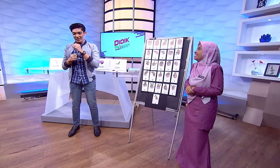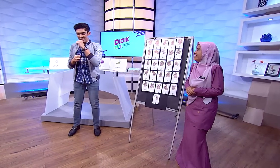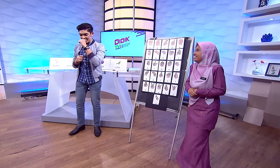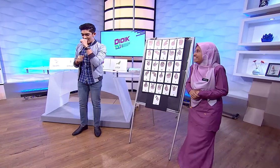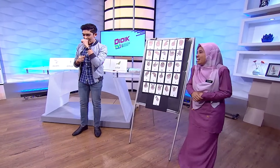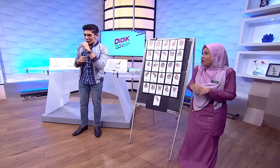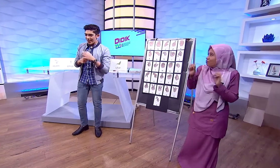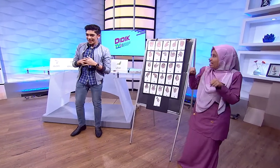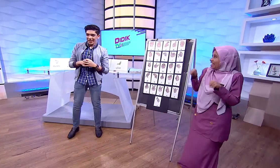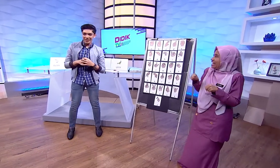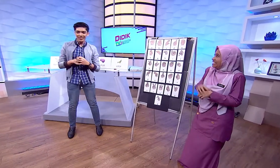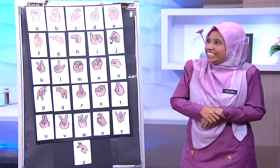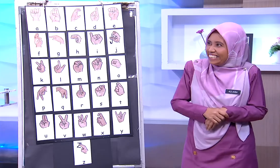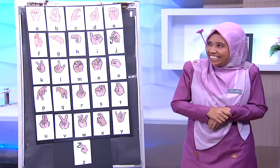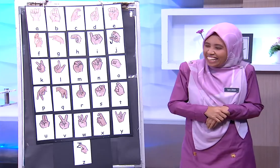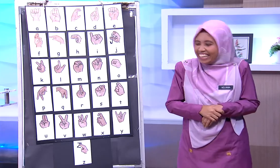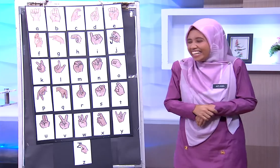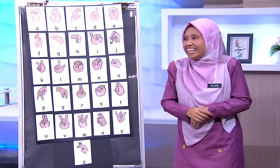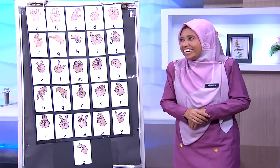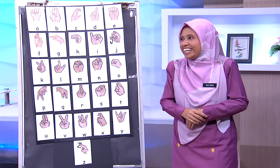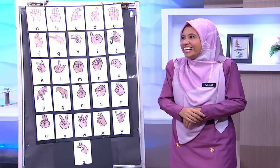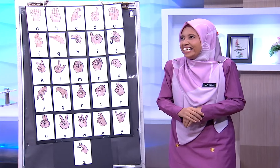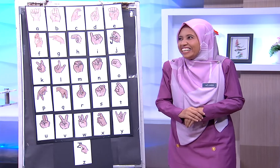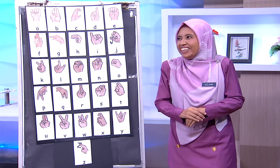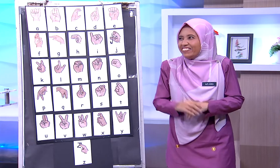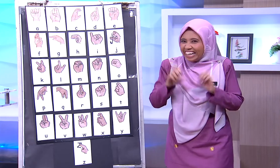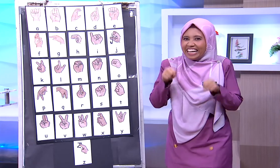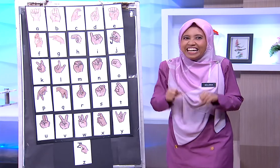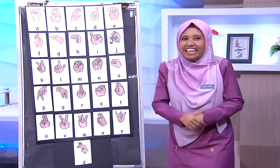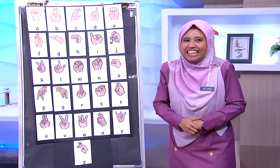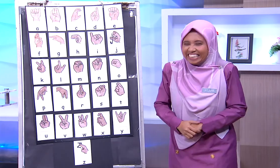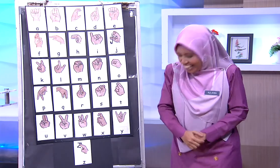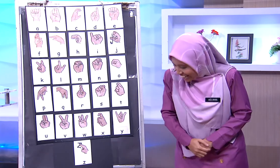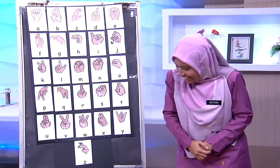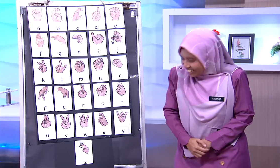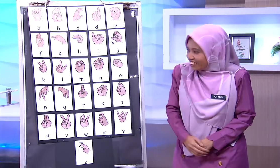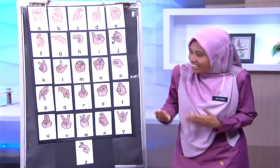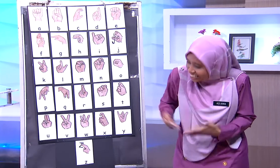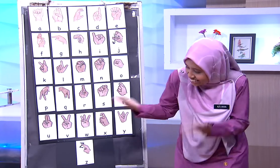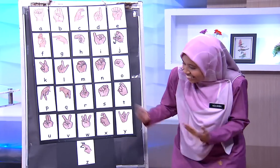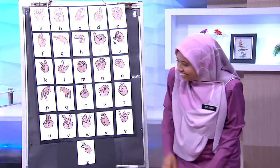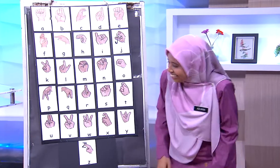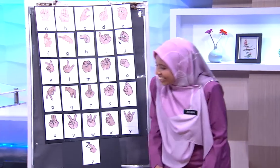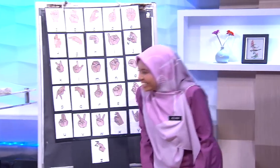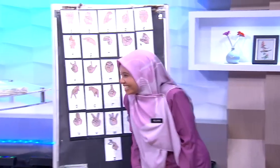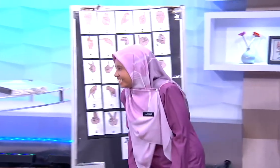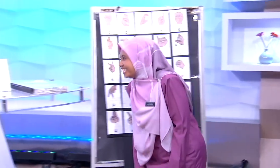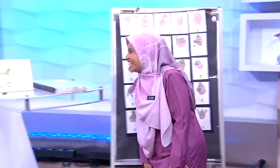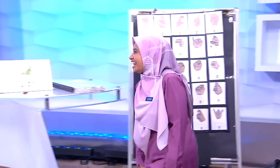baru belajar Revenge Nah setelah boleh-boleh jacket itu coba ditanya mencintai